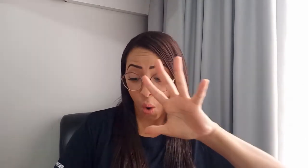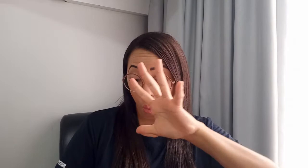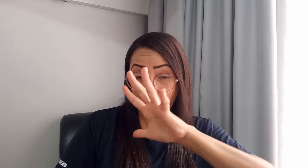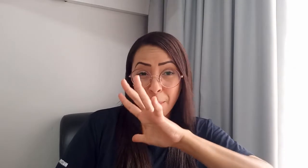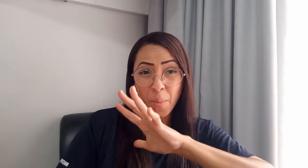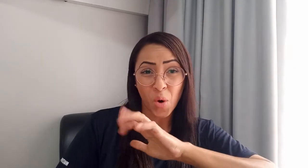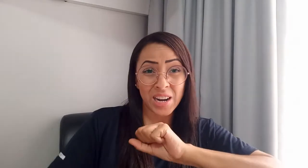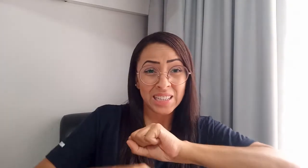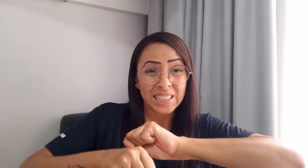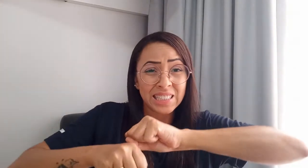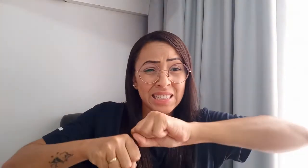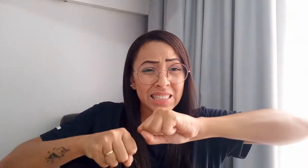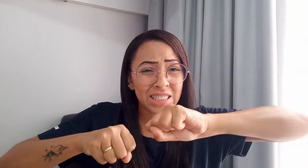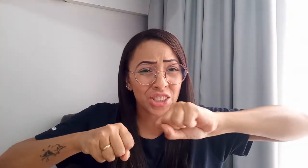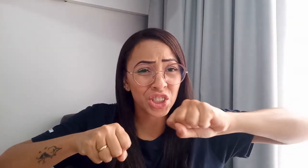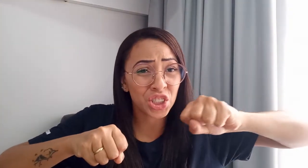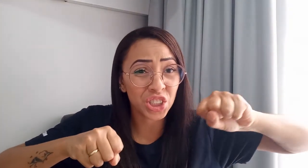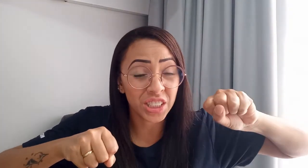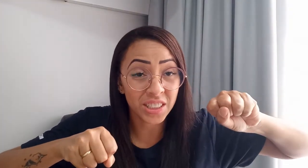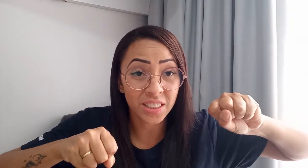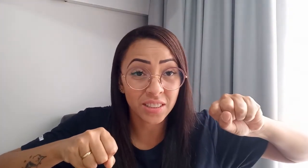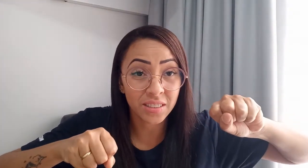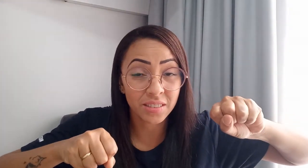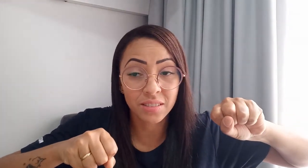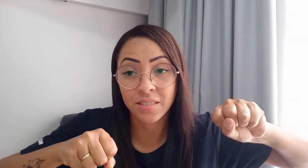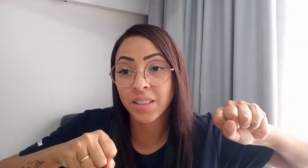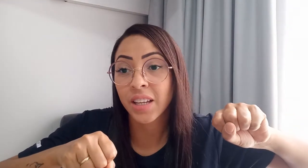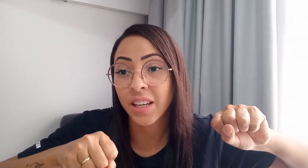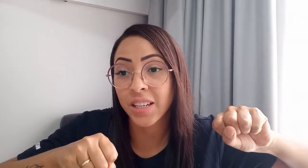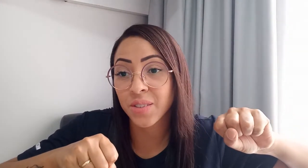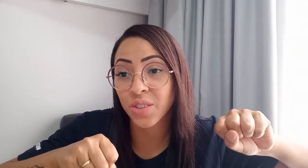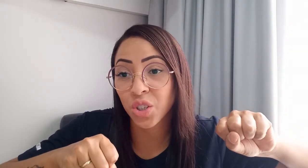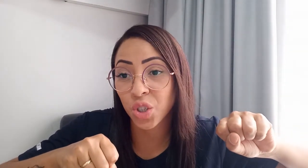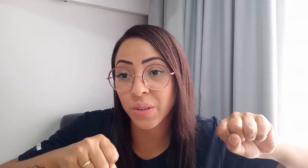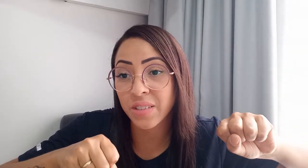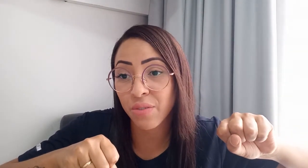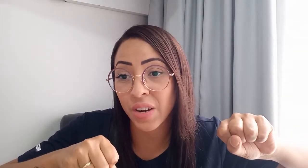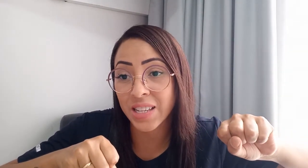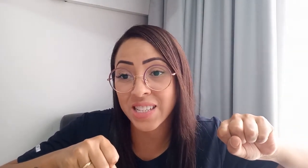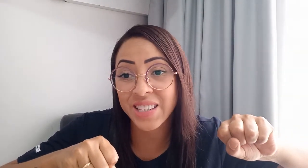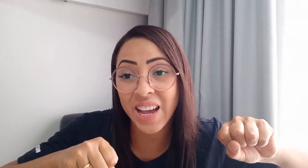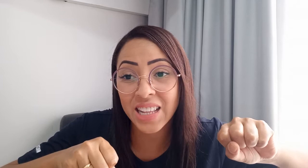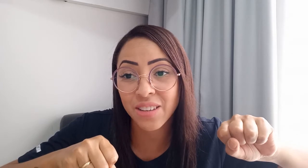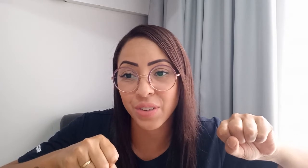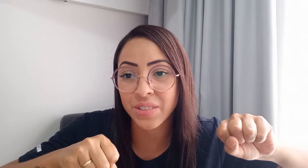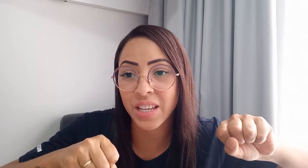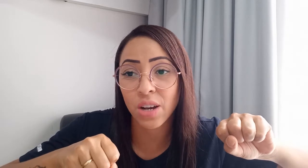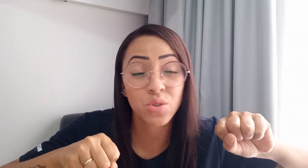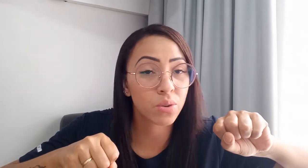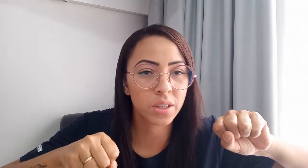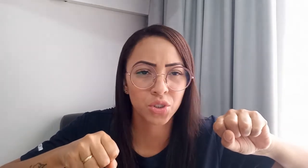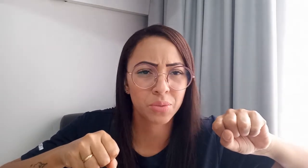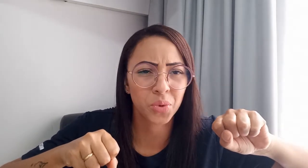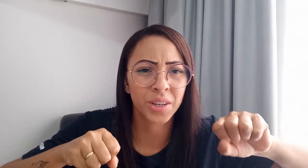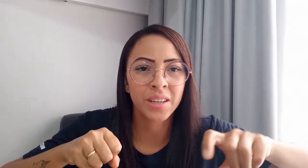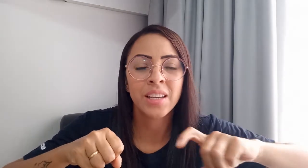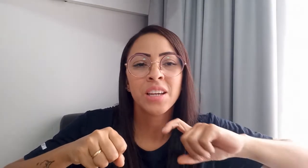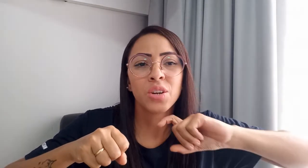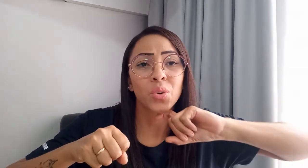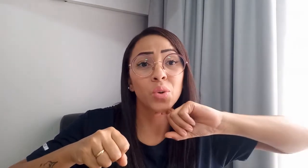o amor grande. É nesse sentido essa frase, e nada vencerá o seu grande amor. Eu